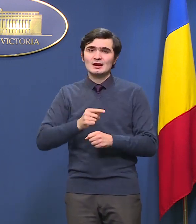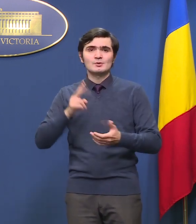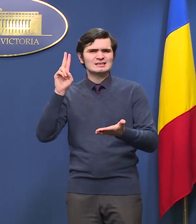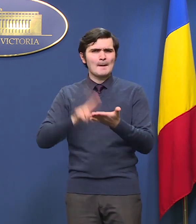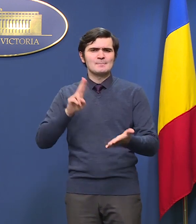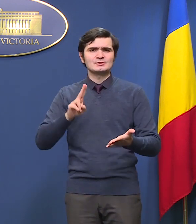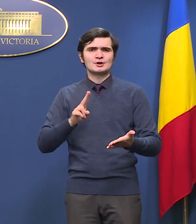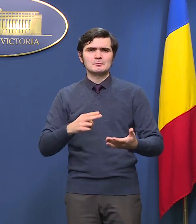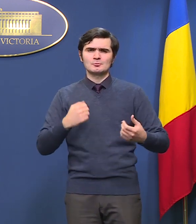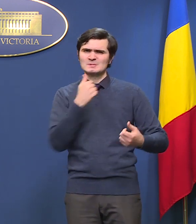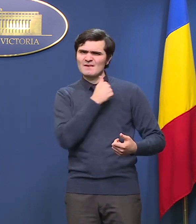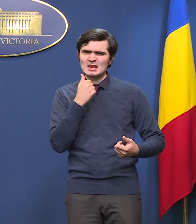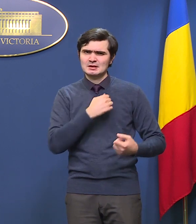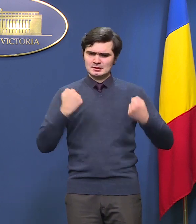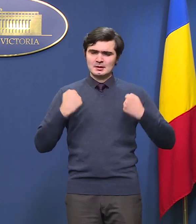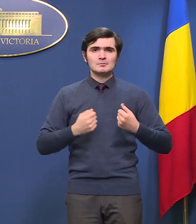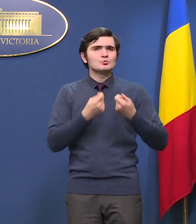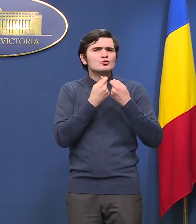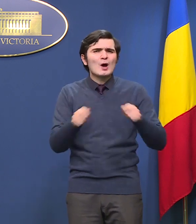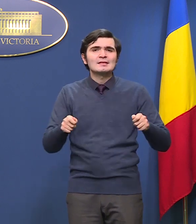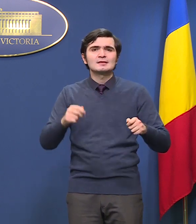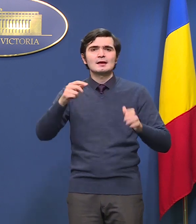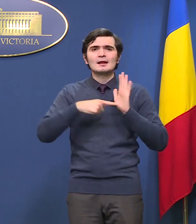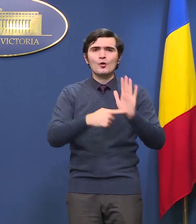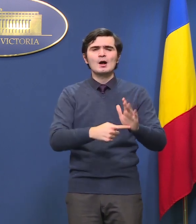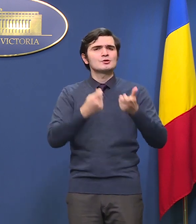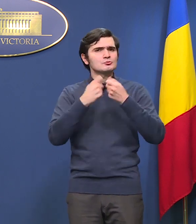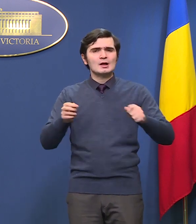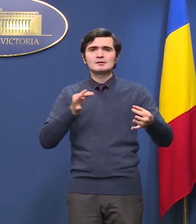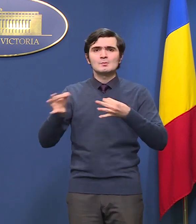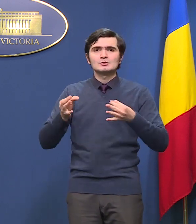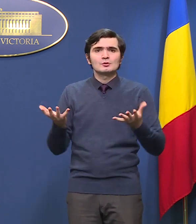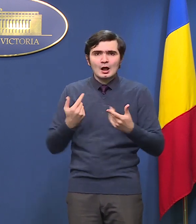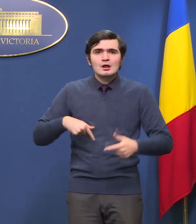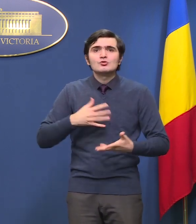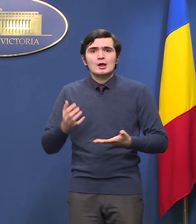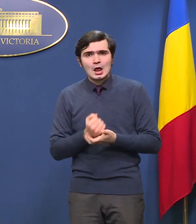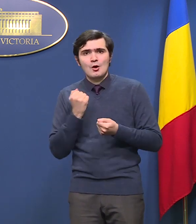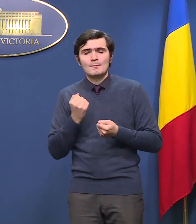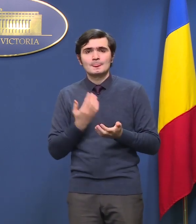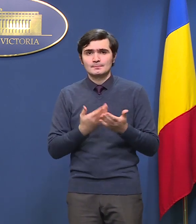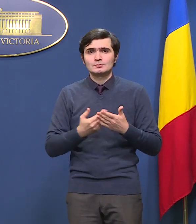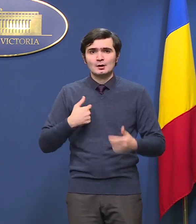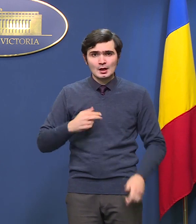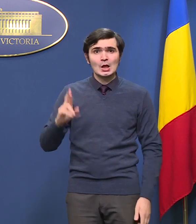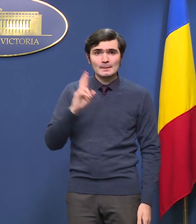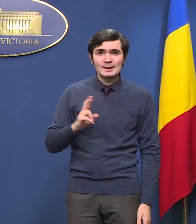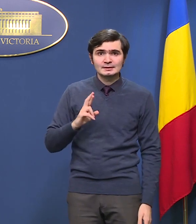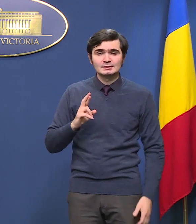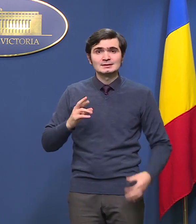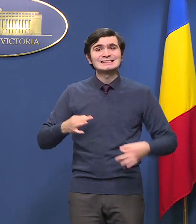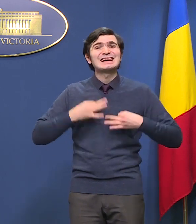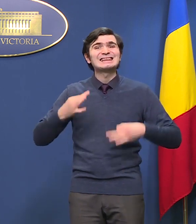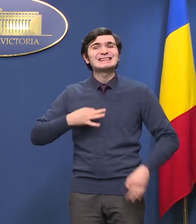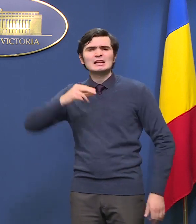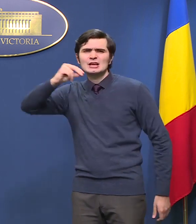multă rigurozitate toate recomandările și toate măsurile pe care le luăm, pentru că, repet, sănătatea e cea